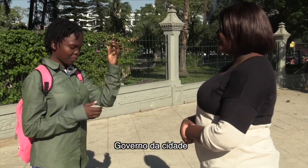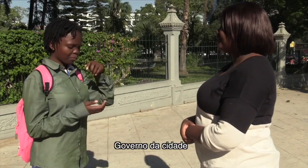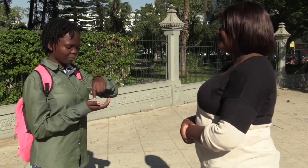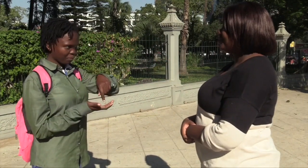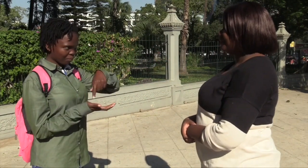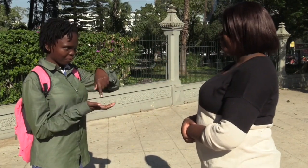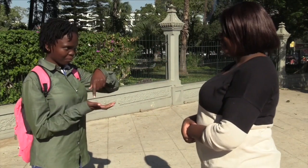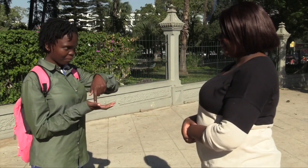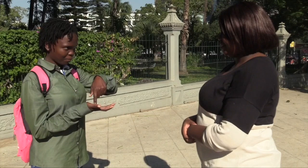cidade.